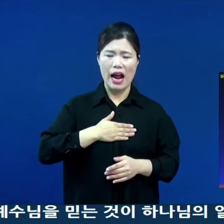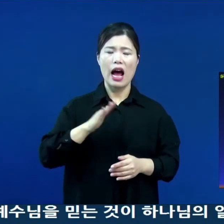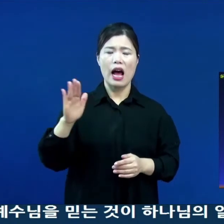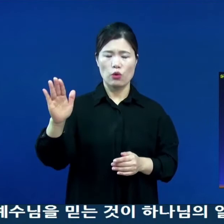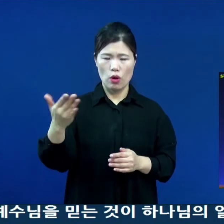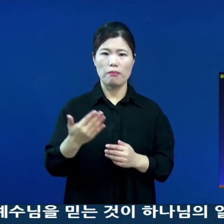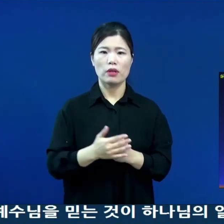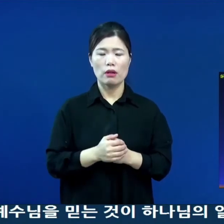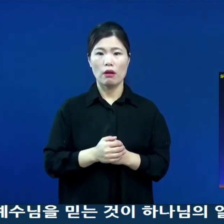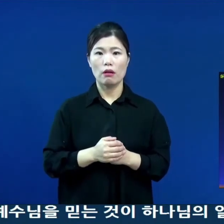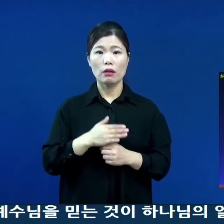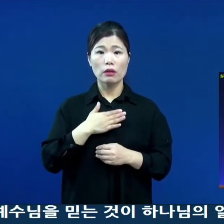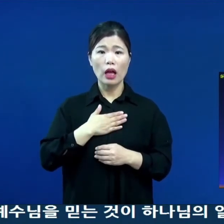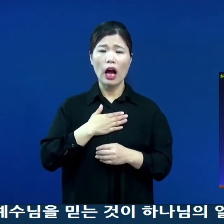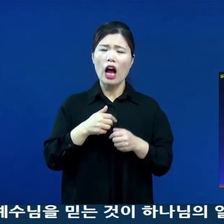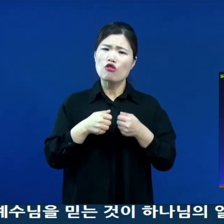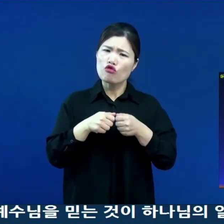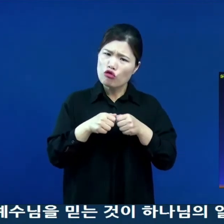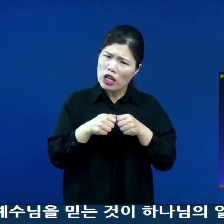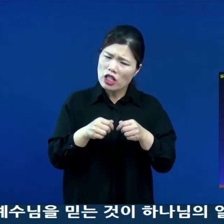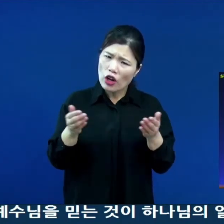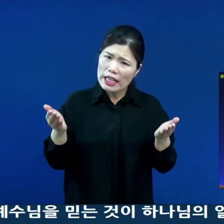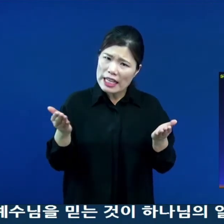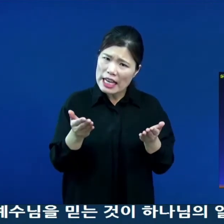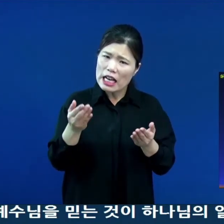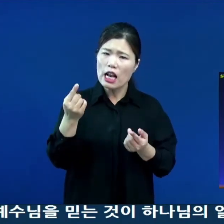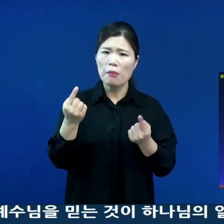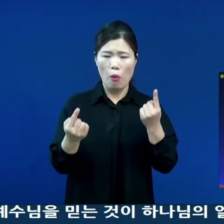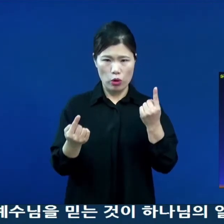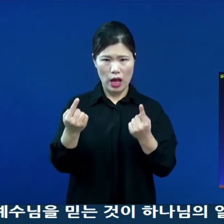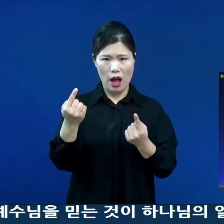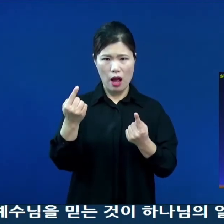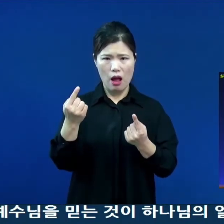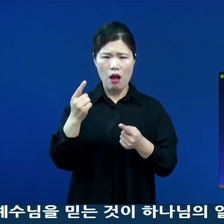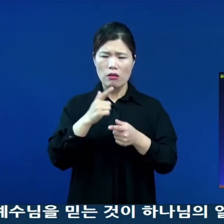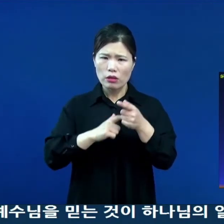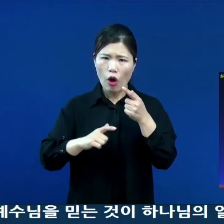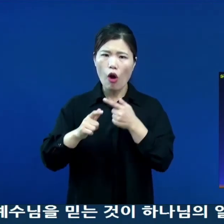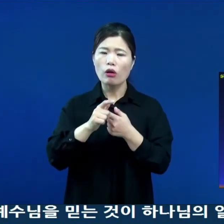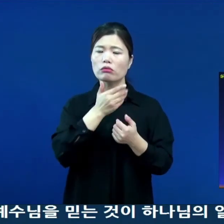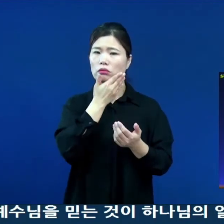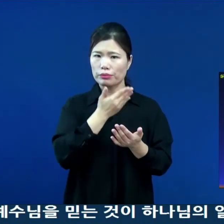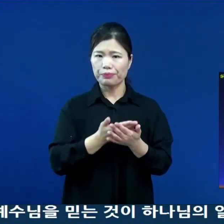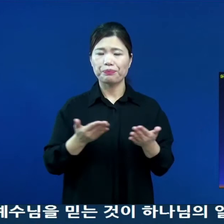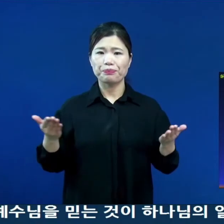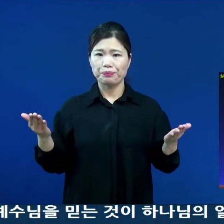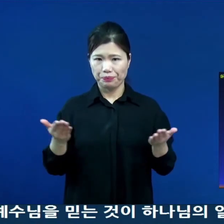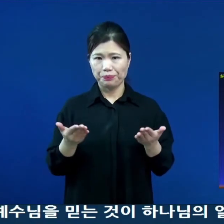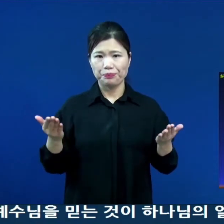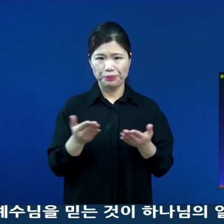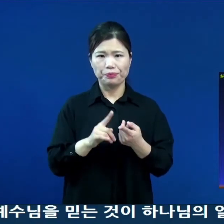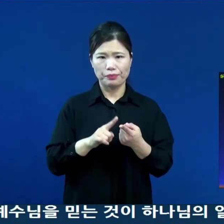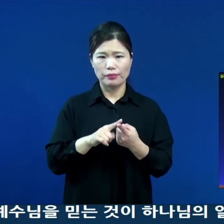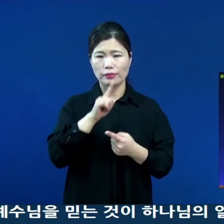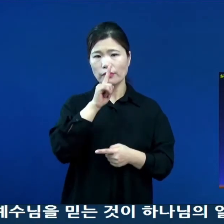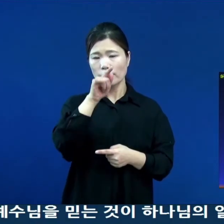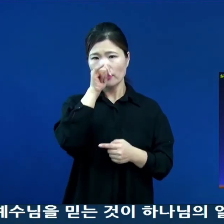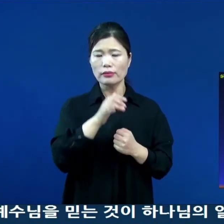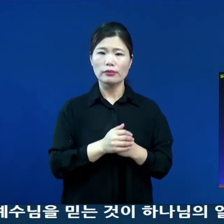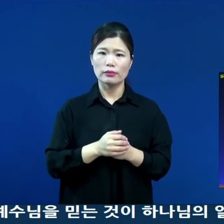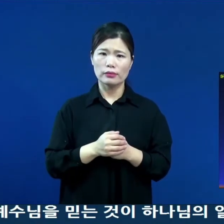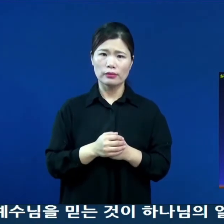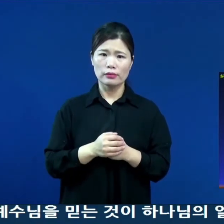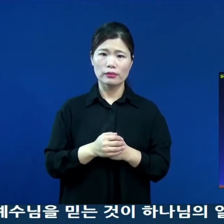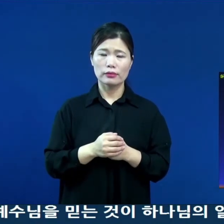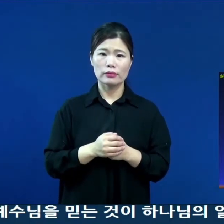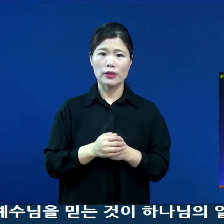내가 어떤 구체적인 일을 하는 것보다 훨씬 더 중요한 일임을 보여주는 겁니다. 하나님의 일이